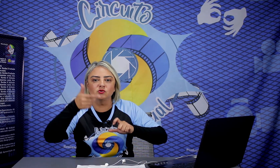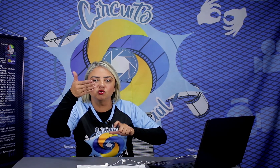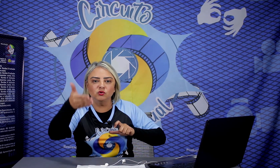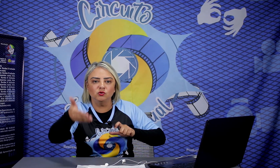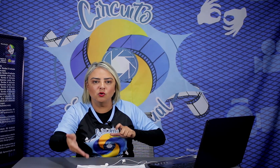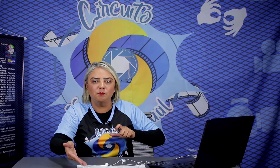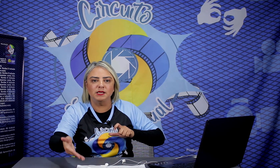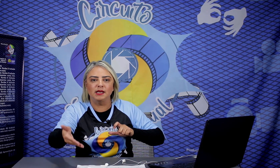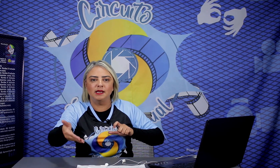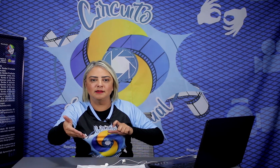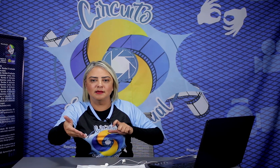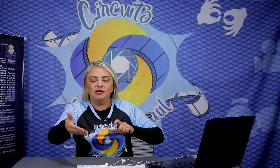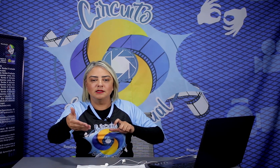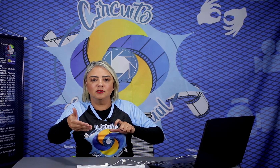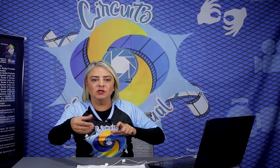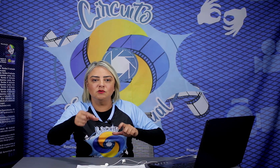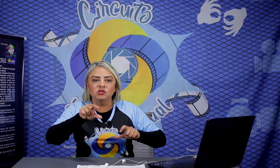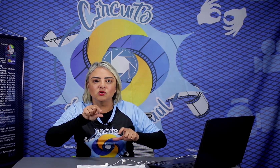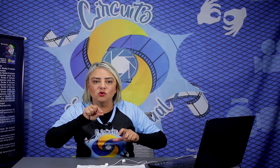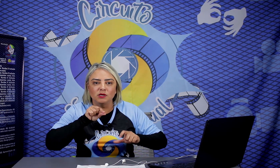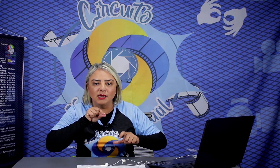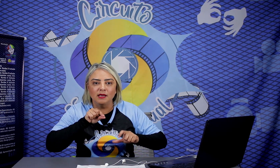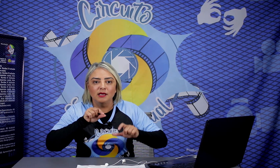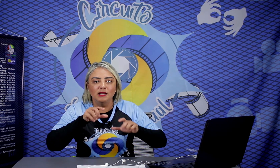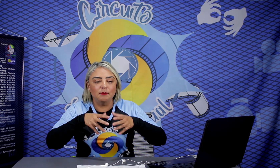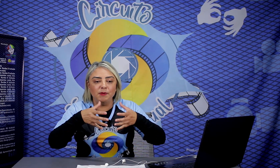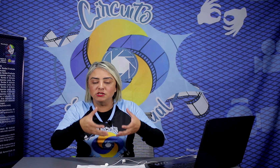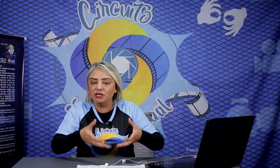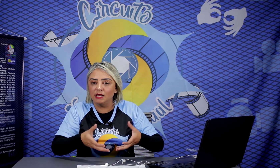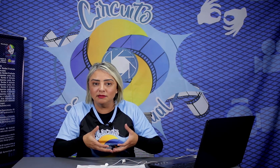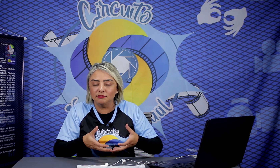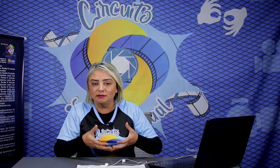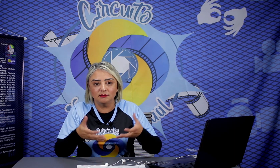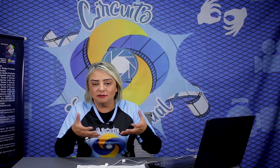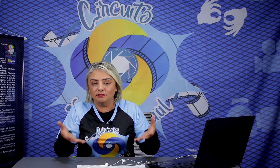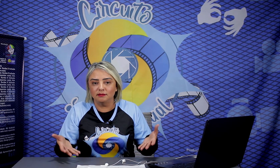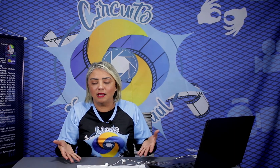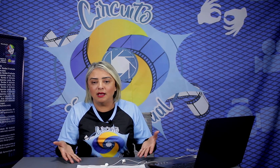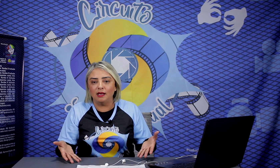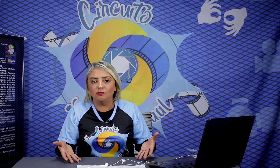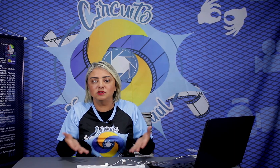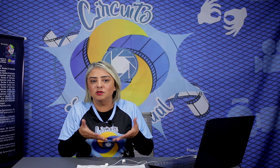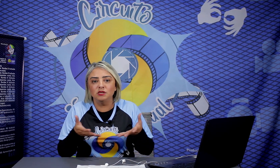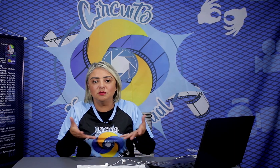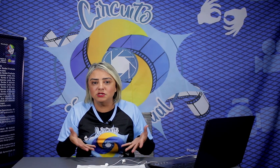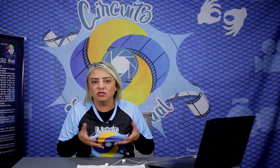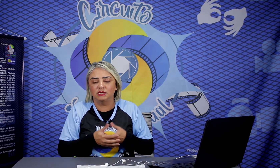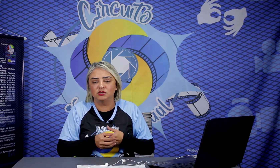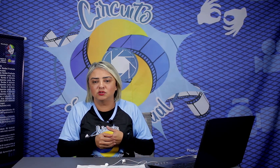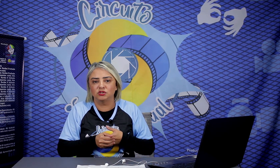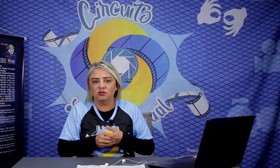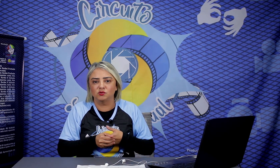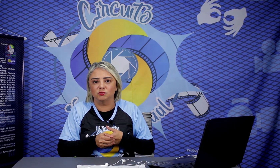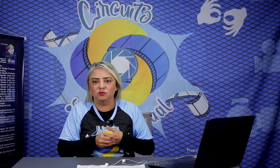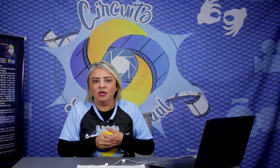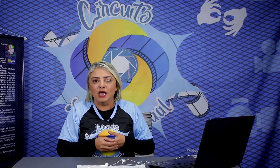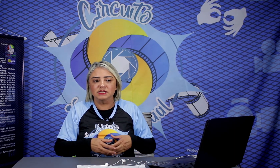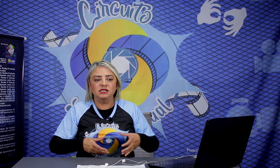surdo compreenda, então eu tenho que escolher, e depende da condição linguística daquele sujeito surdo. Às vezes eu estou